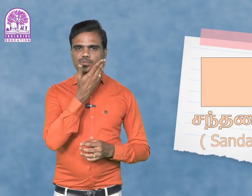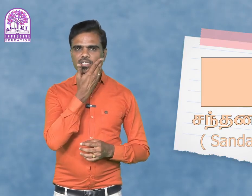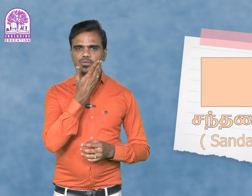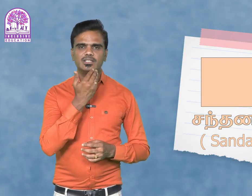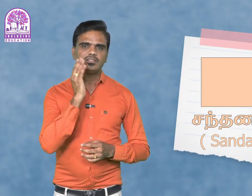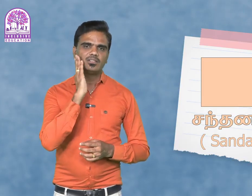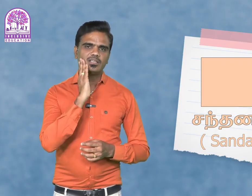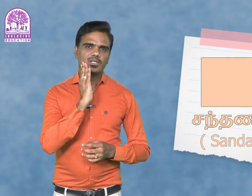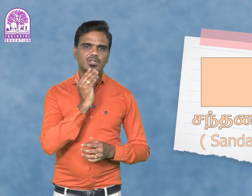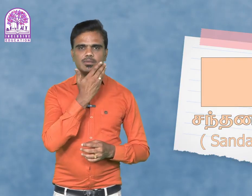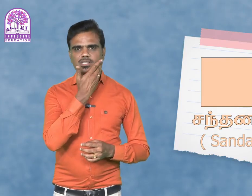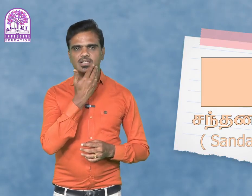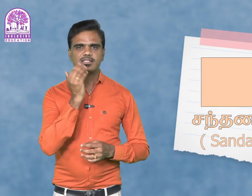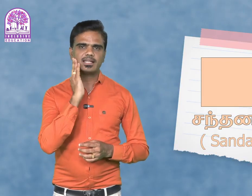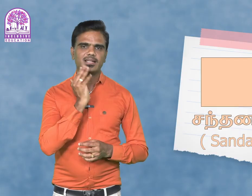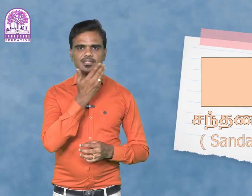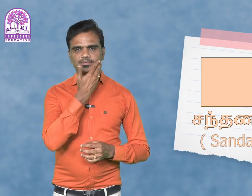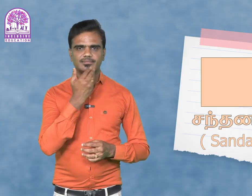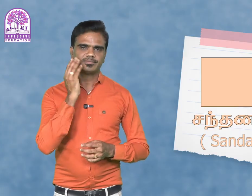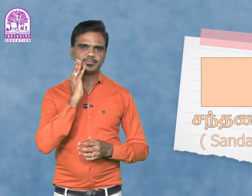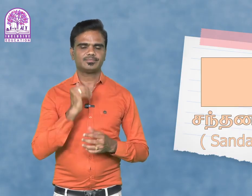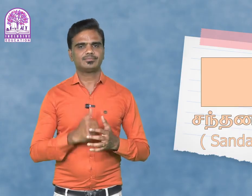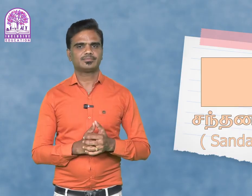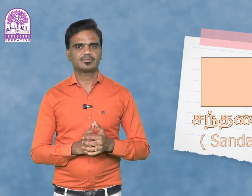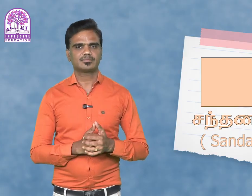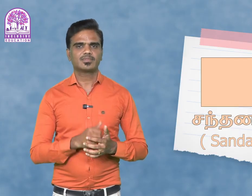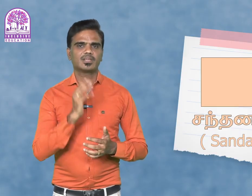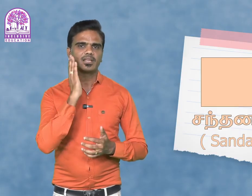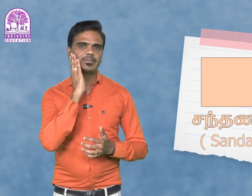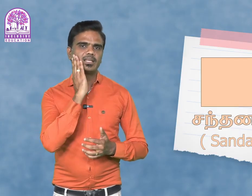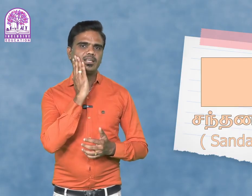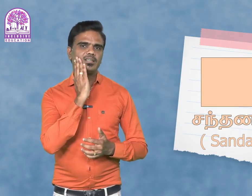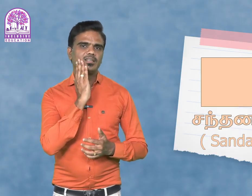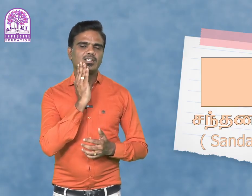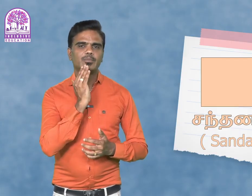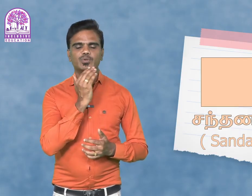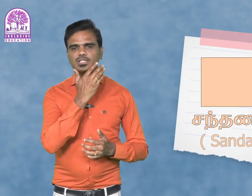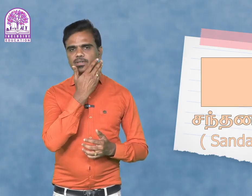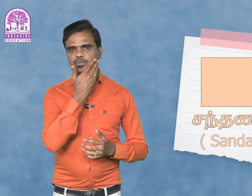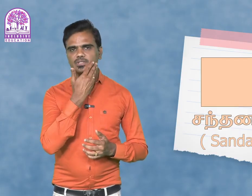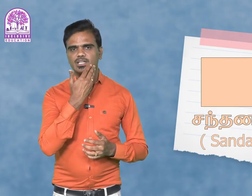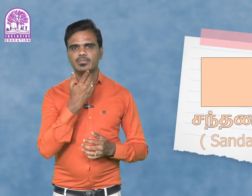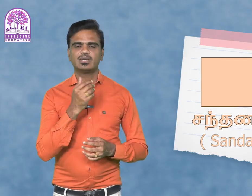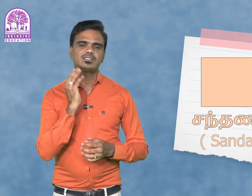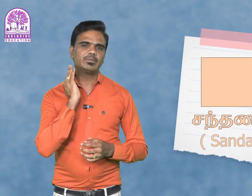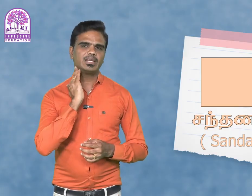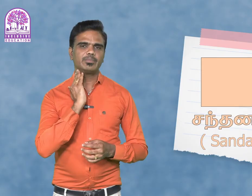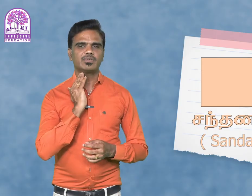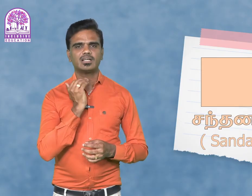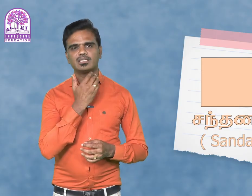இங்கே ஒன்று காமிச்சிங்கன்னா சாண்டல் கலர். என்ன பண்ணுங்க, இப்படி ஒரு தடவை இப்படி ஒரு தடவை காமிப்பீங்க. சில பேர் என்ன பண்ணுவாங்க, கழுத்தில்